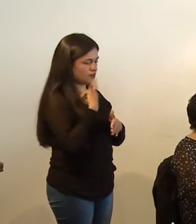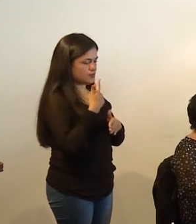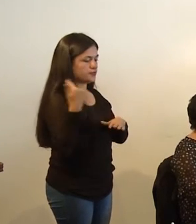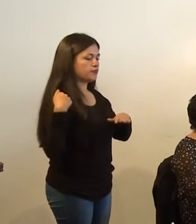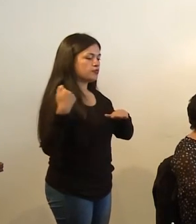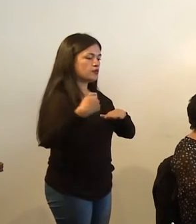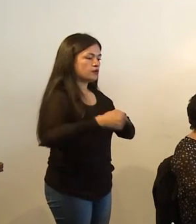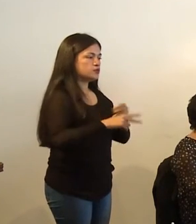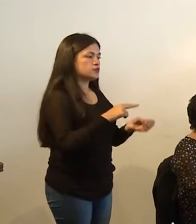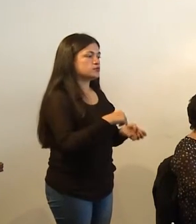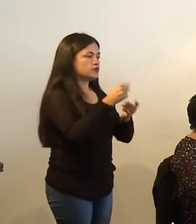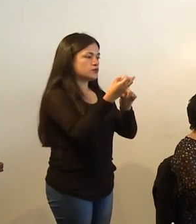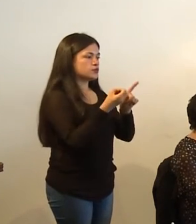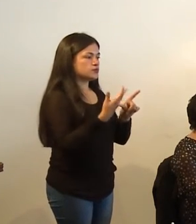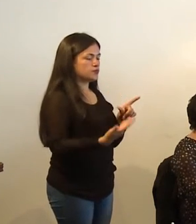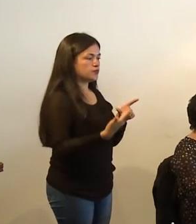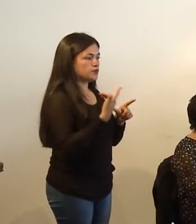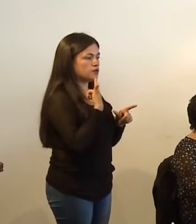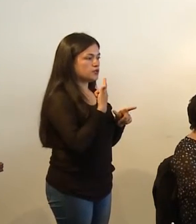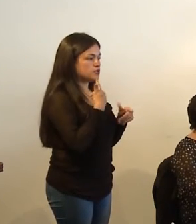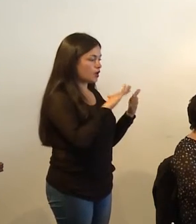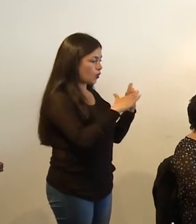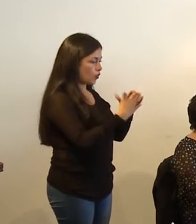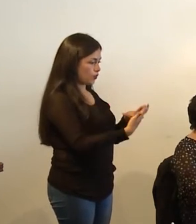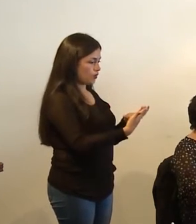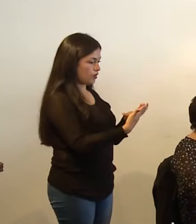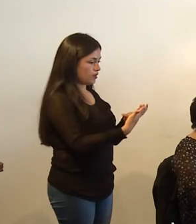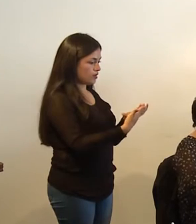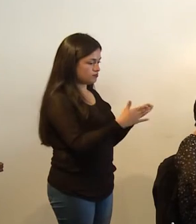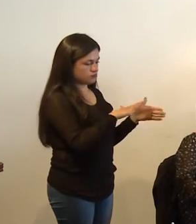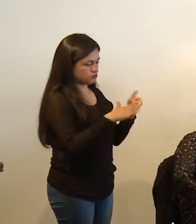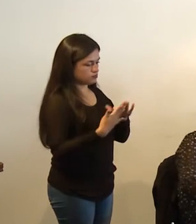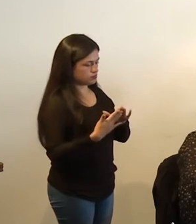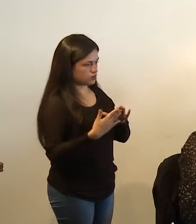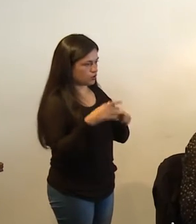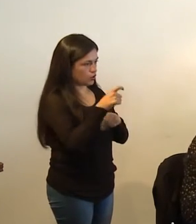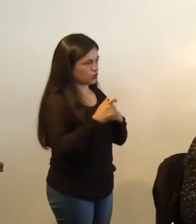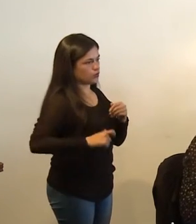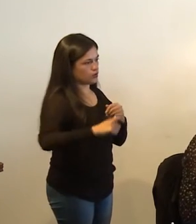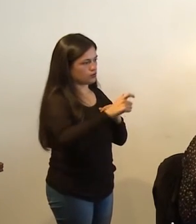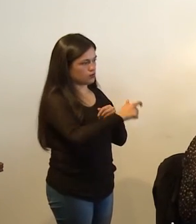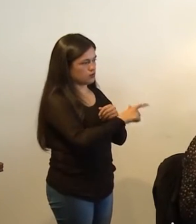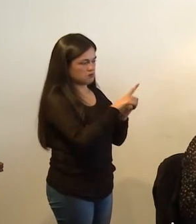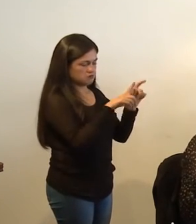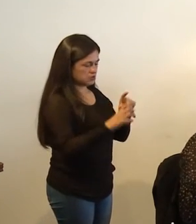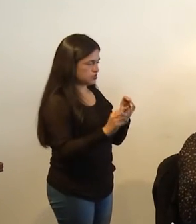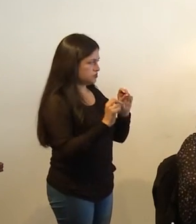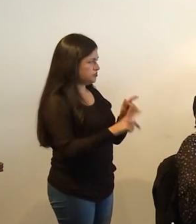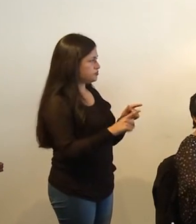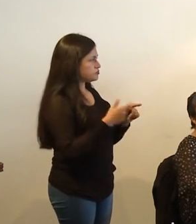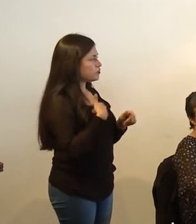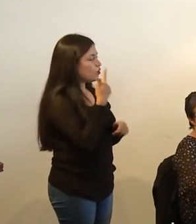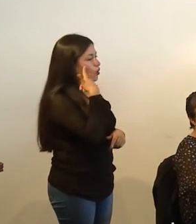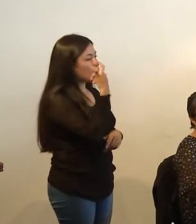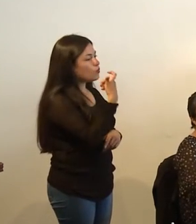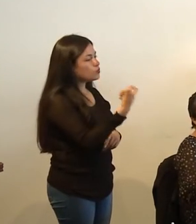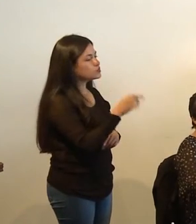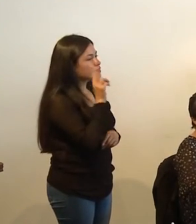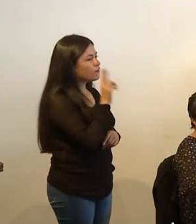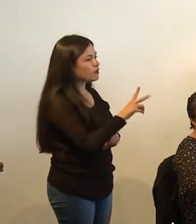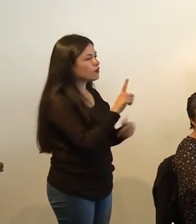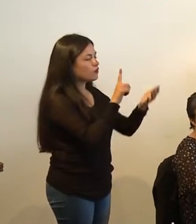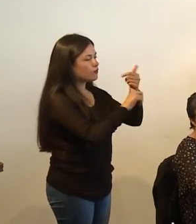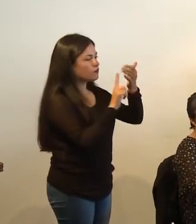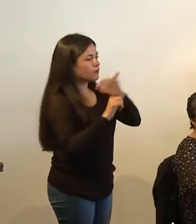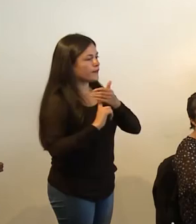educación popular, referencias a comunidad, a lo comunitario. En fin, desde esa búsqueda, lo que yo empiezo a encontrar